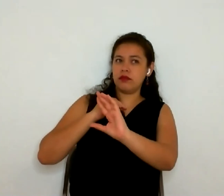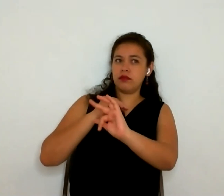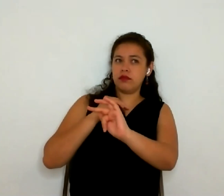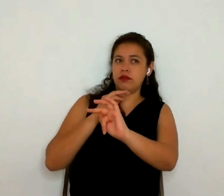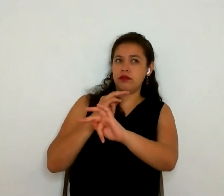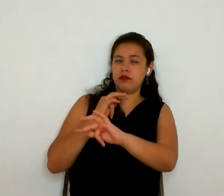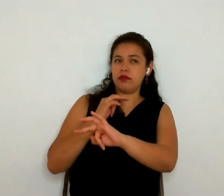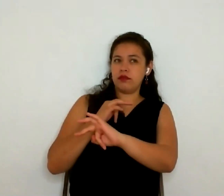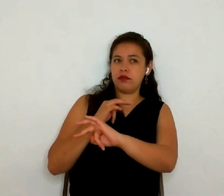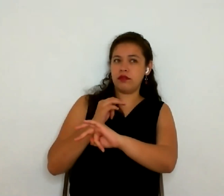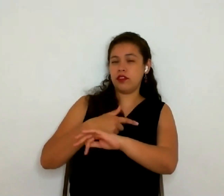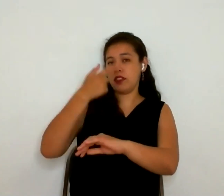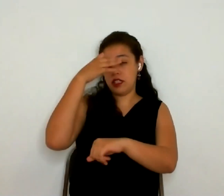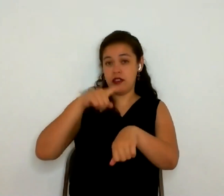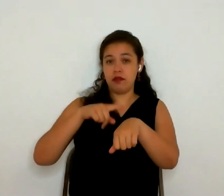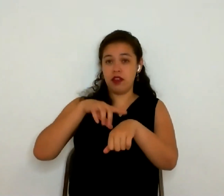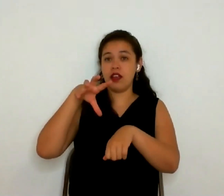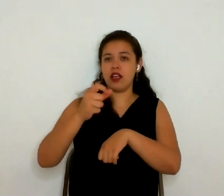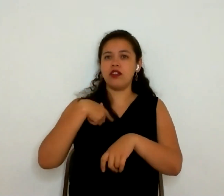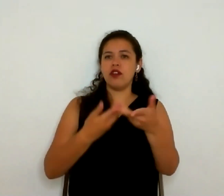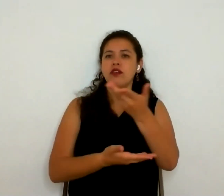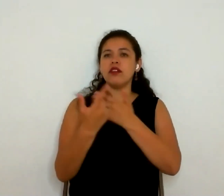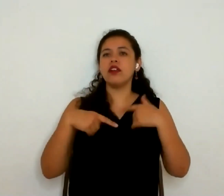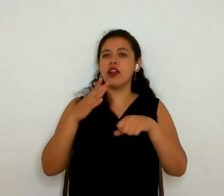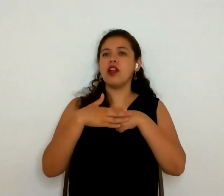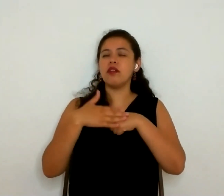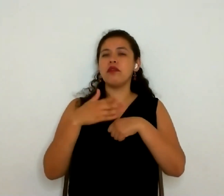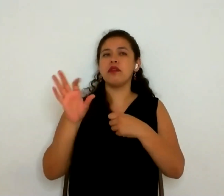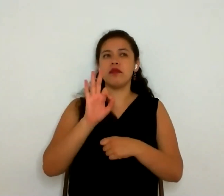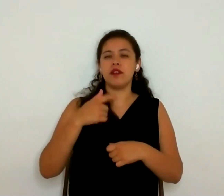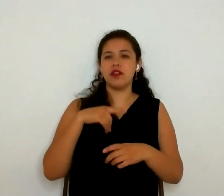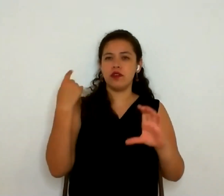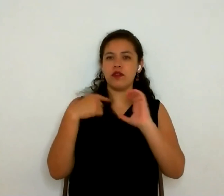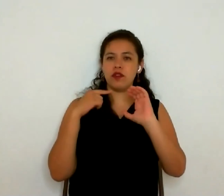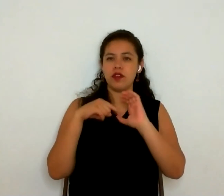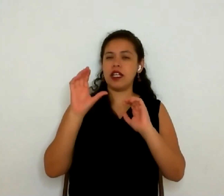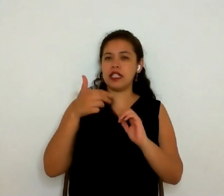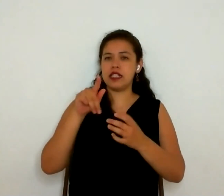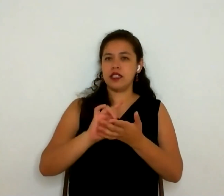no sé si nos da tiempo ahorita ahorita lo comparto sino la sensación de con mi correo ahora